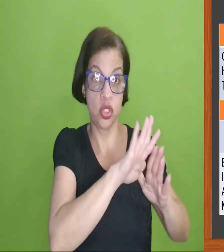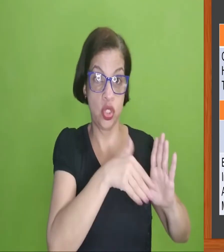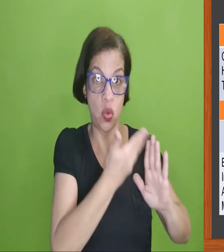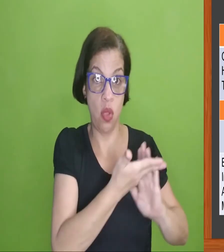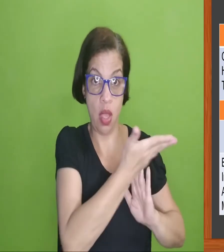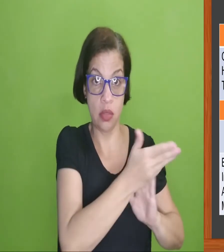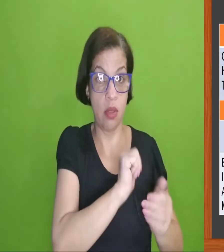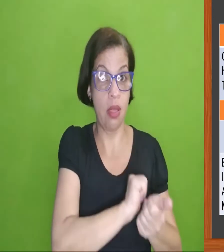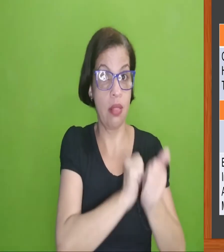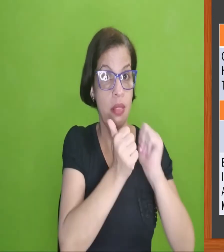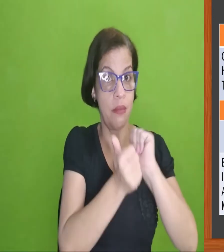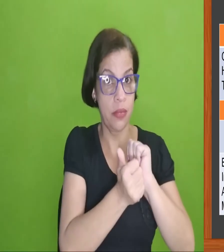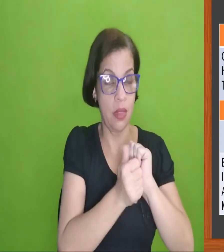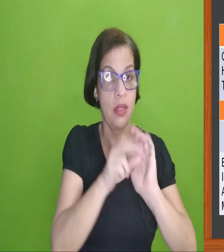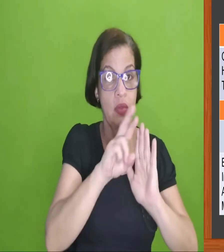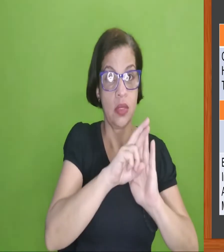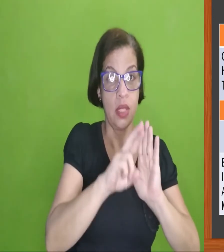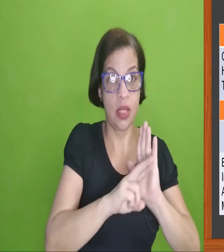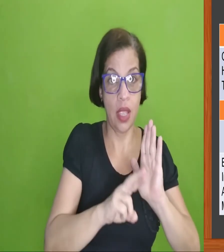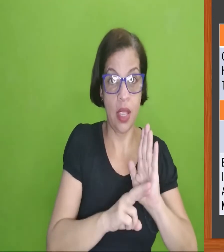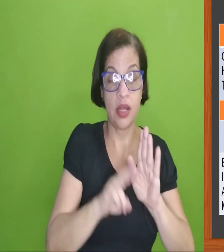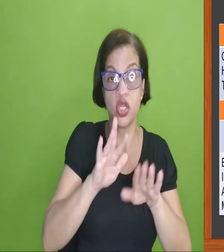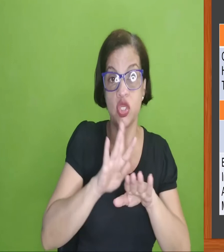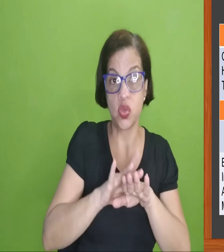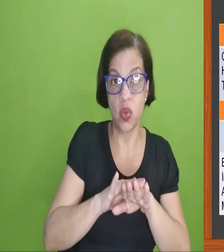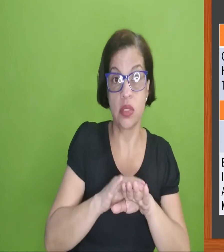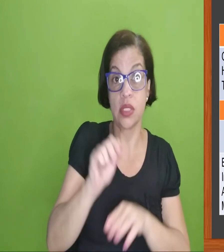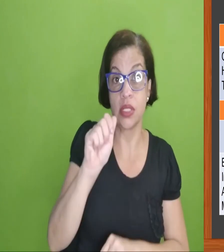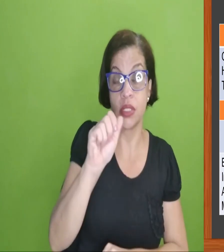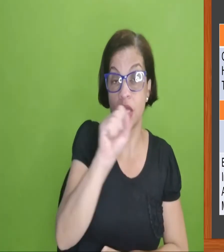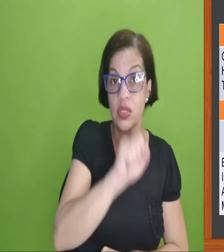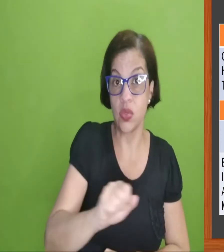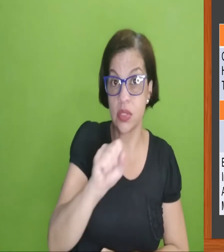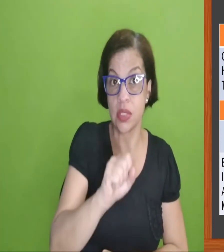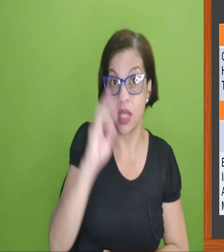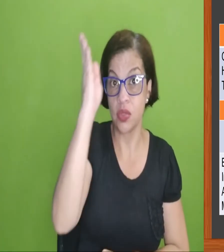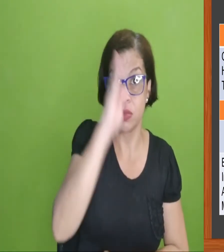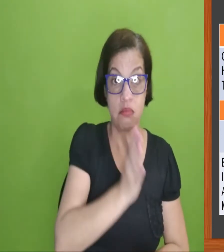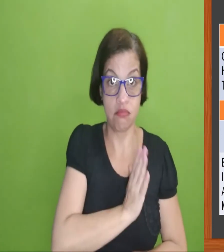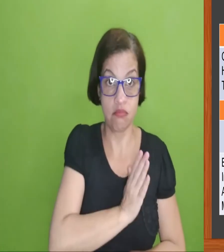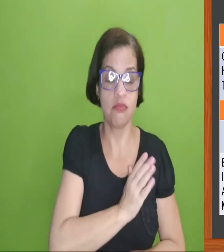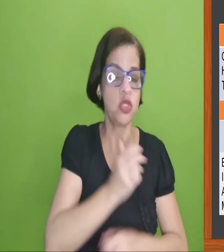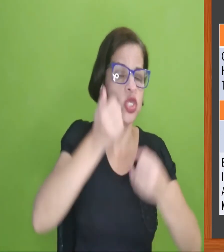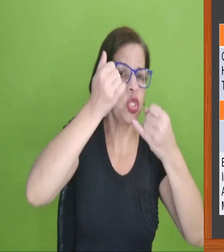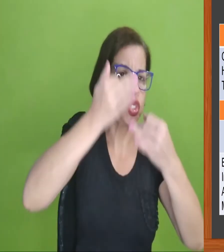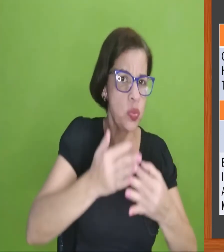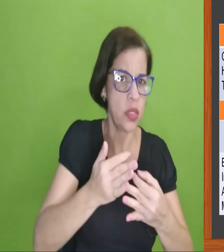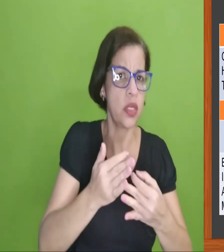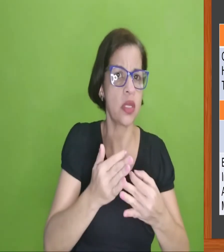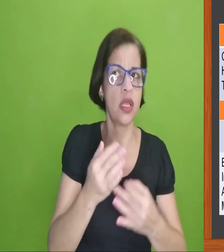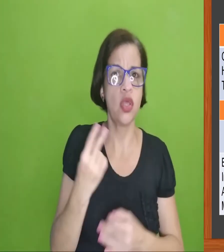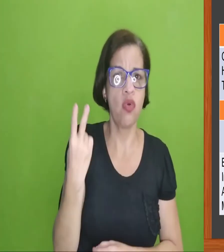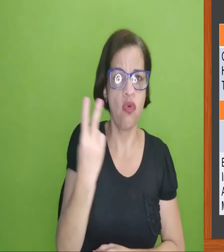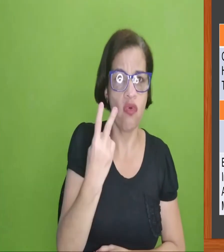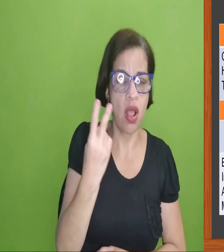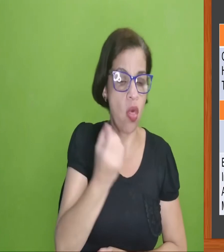da atualização da Diretriz de Prevenção Cardiovascular da Sociedade Brasileira de Cardiologia, define, além dos valores